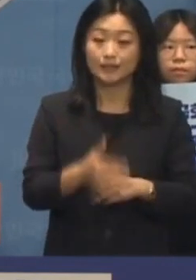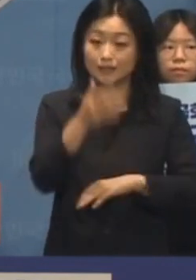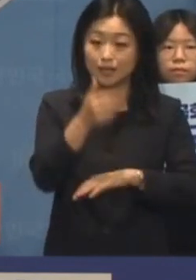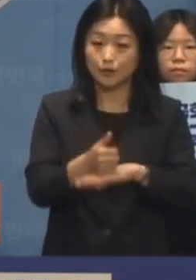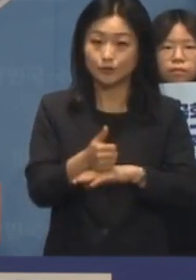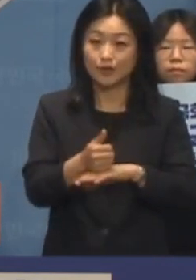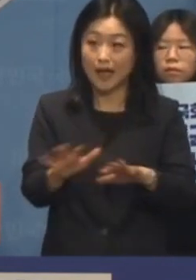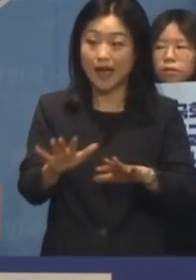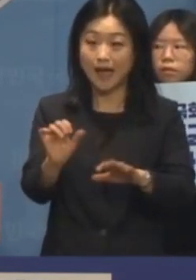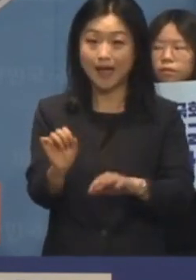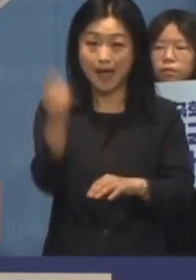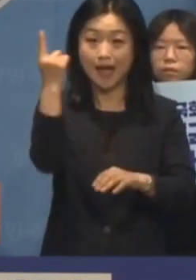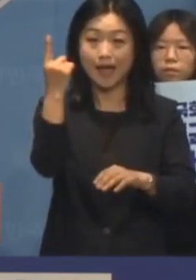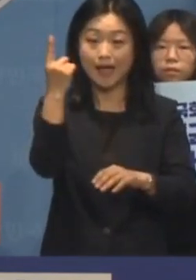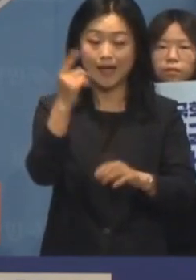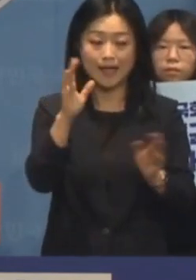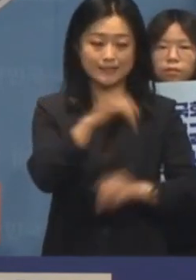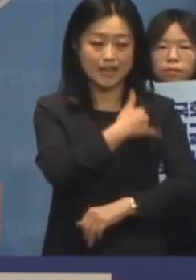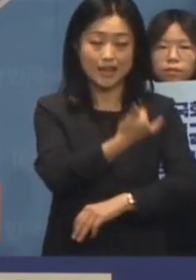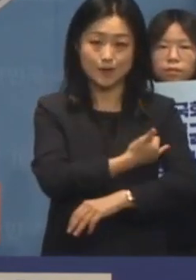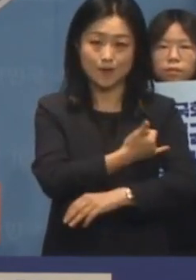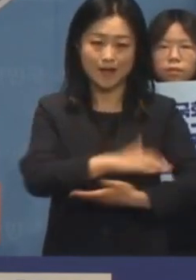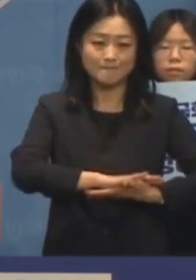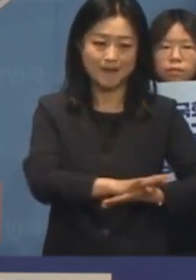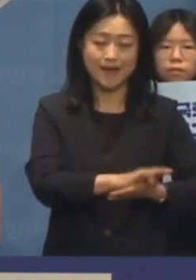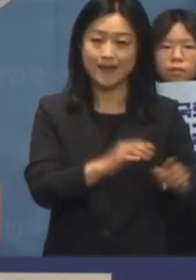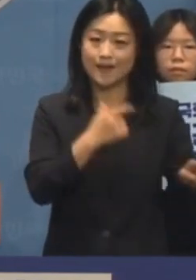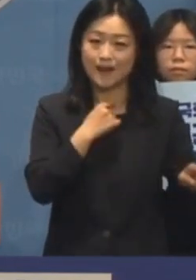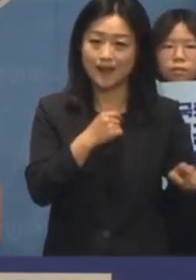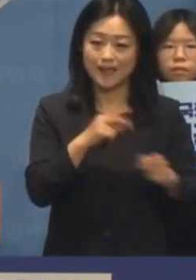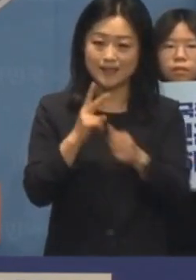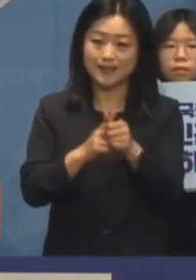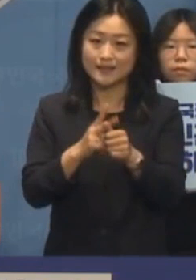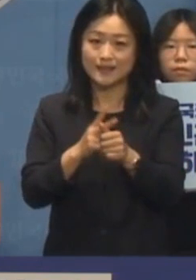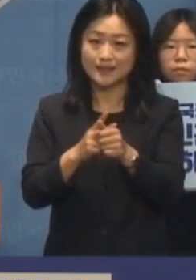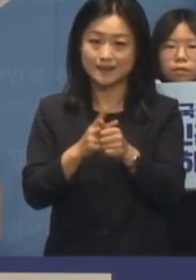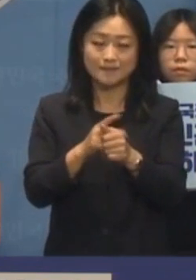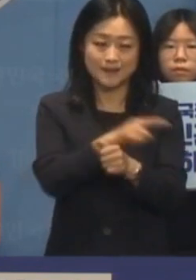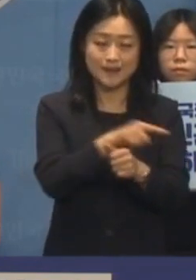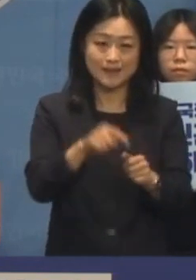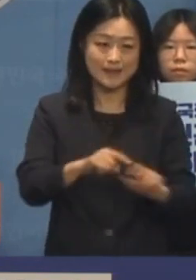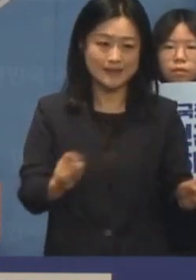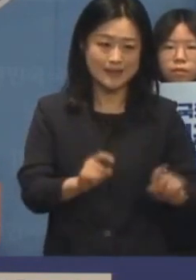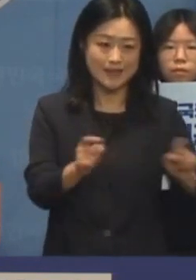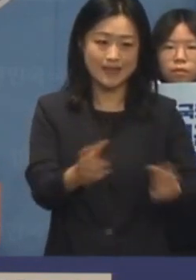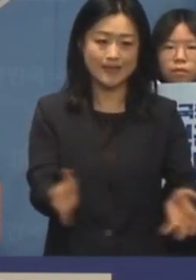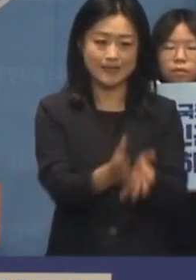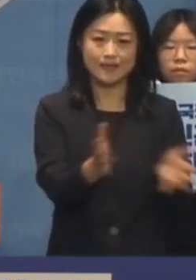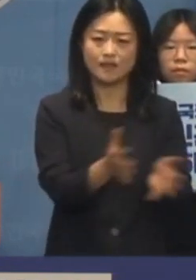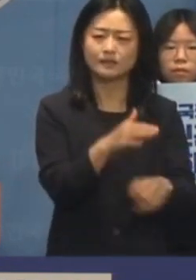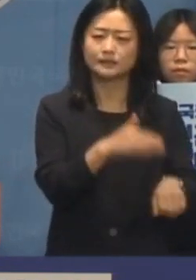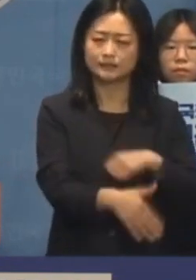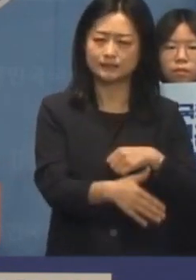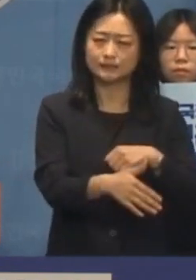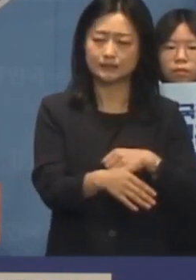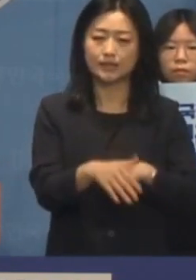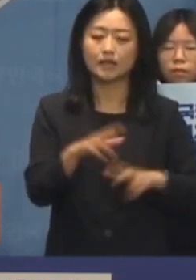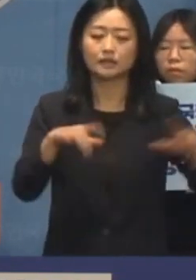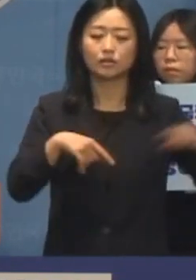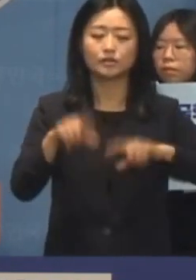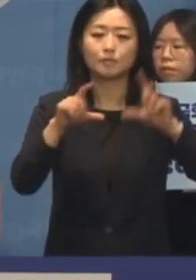노를 저어야 한다며 학생 인권과 교권을 윈윈 게임이 아닌 제로섬 게임으로 갈라치기